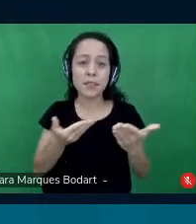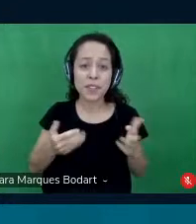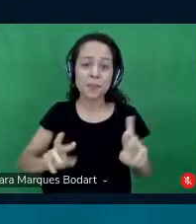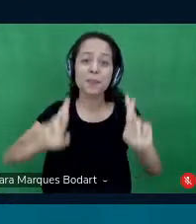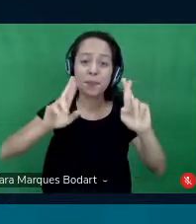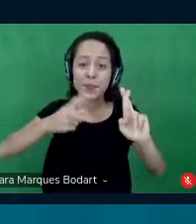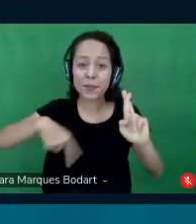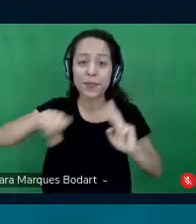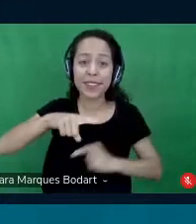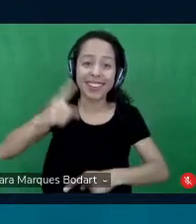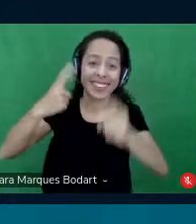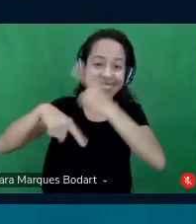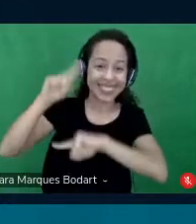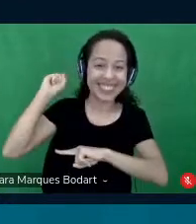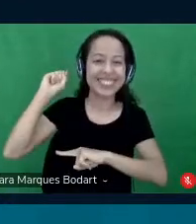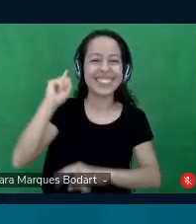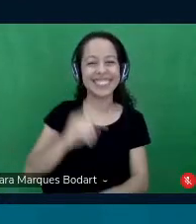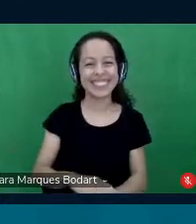todos vocês.